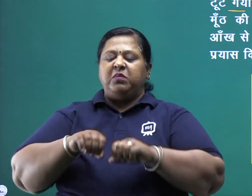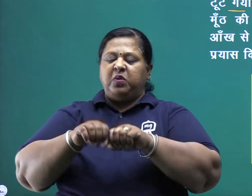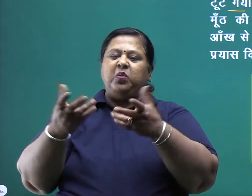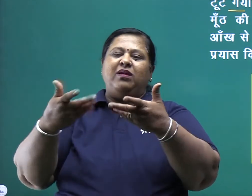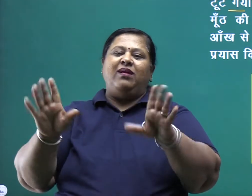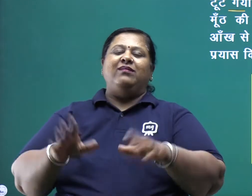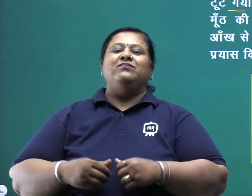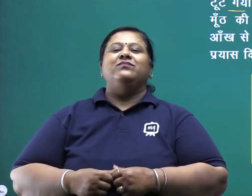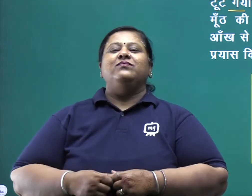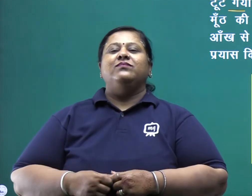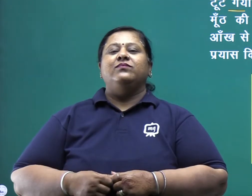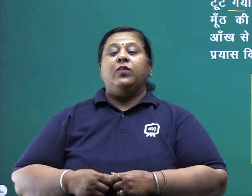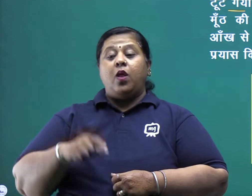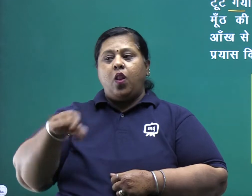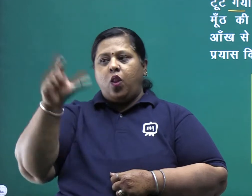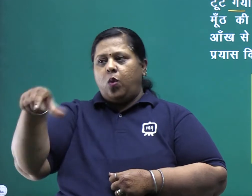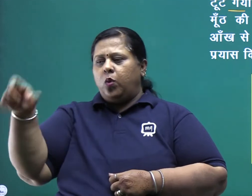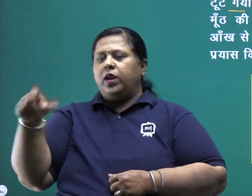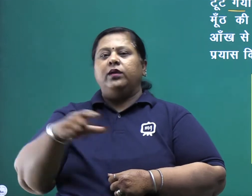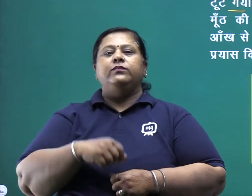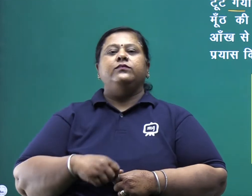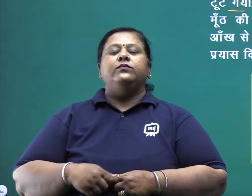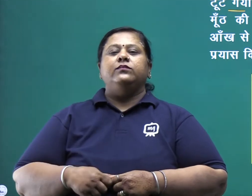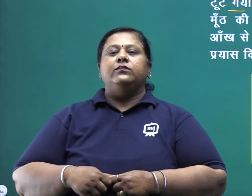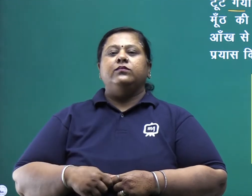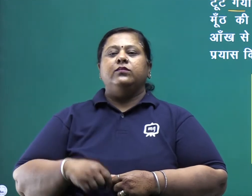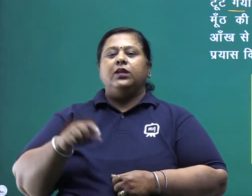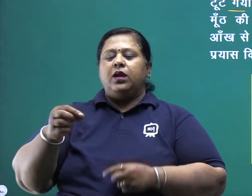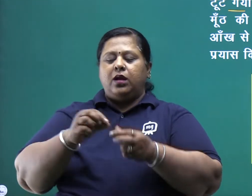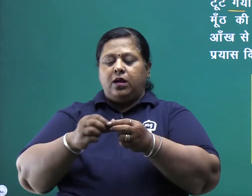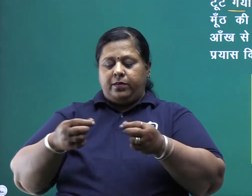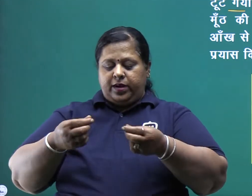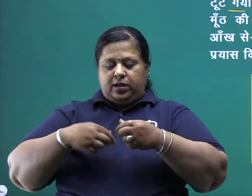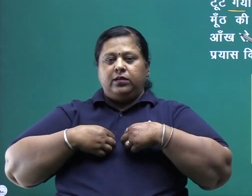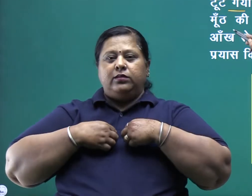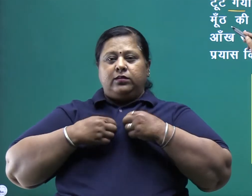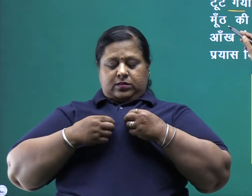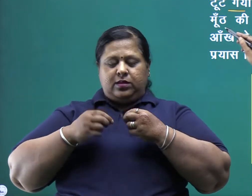टूट गया। लोगों ने कपड़े की